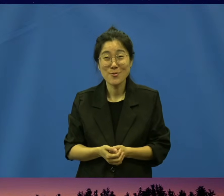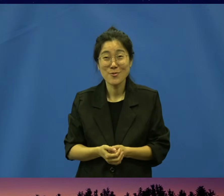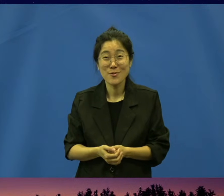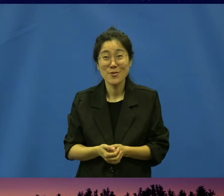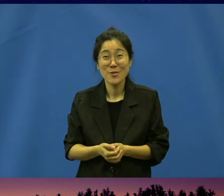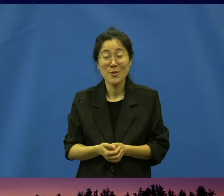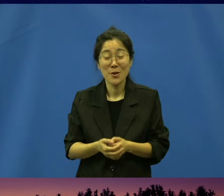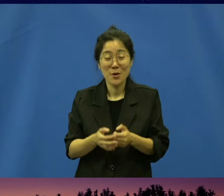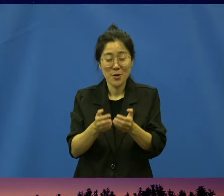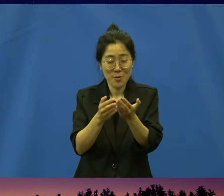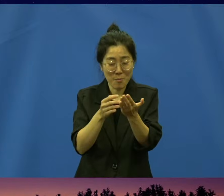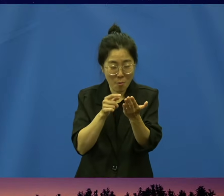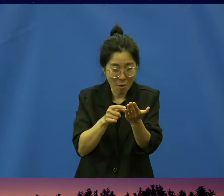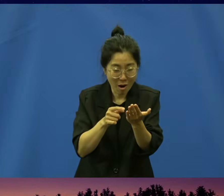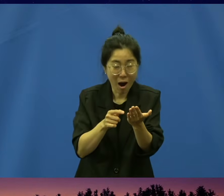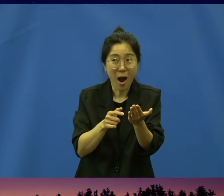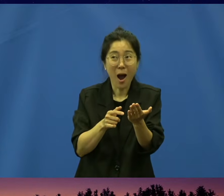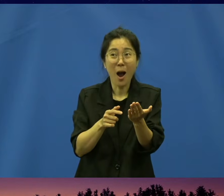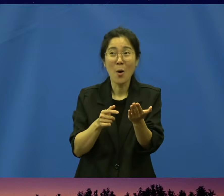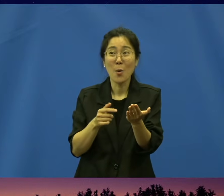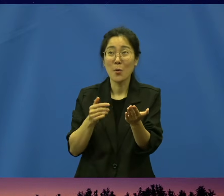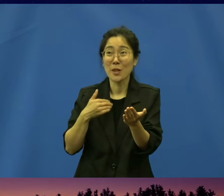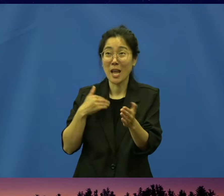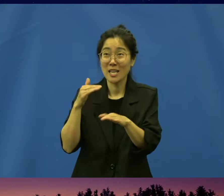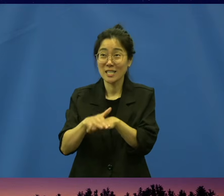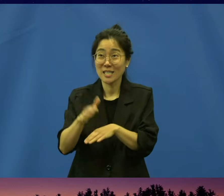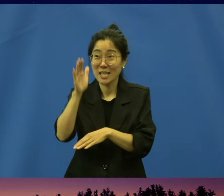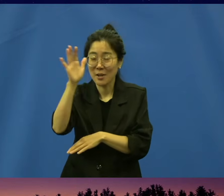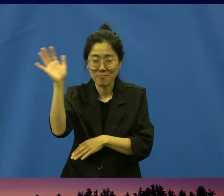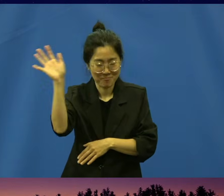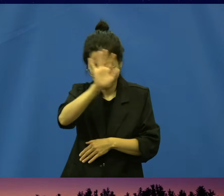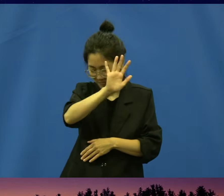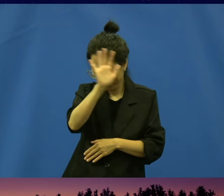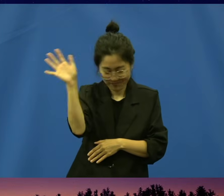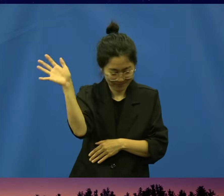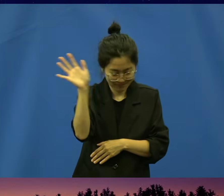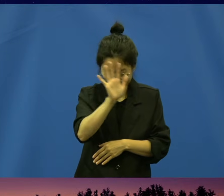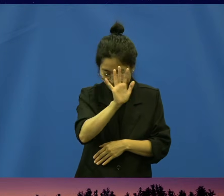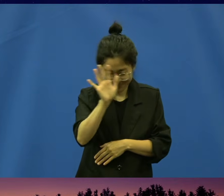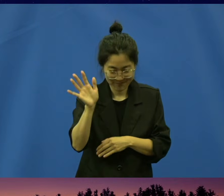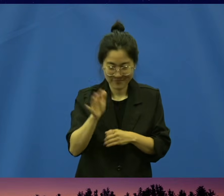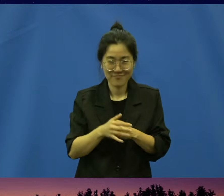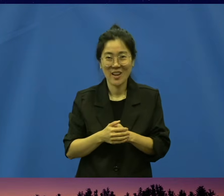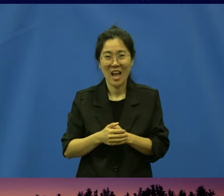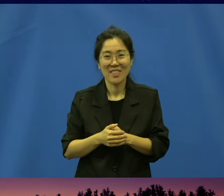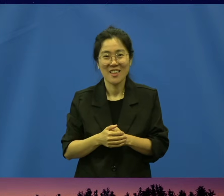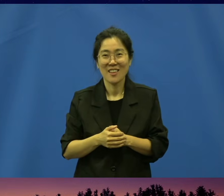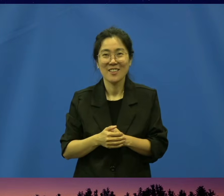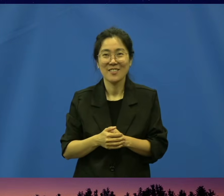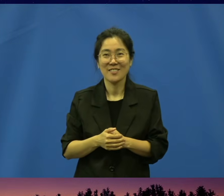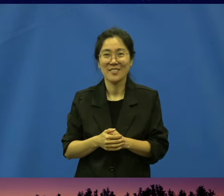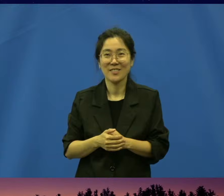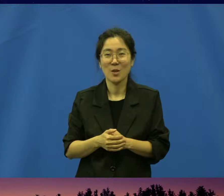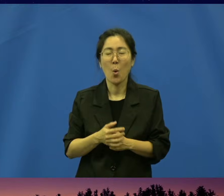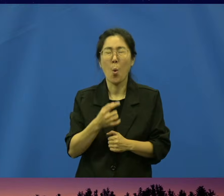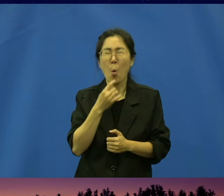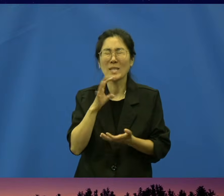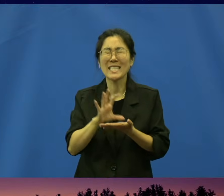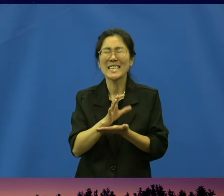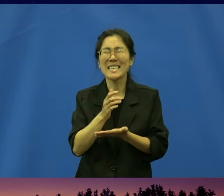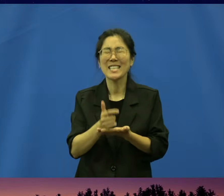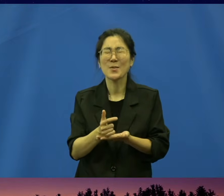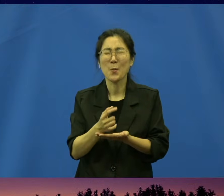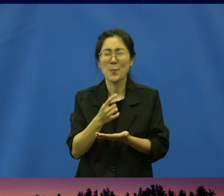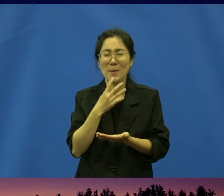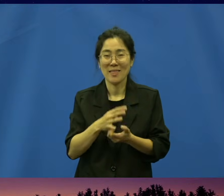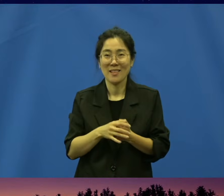안 되겠구나, 분위기가 벌써 다른 거예요. 쏙 집어넣습니다. 계획대로 정시에 쫙 해야 되는 스위스